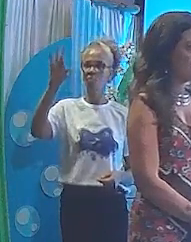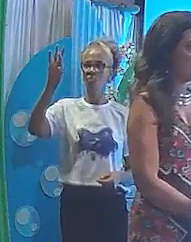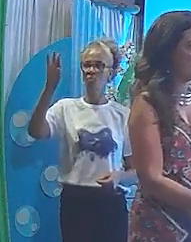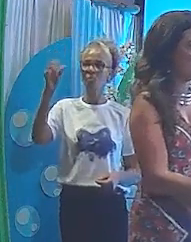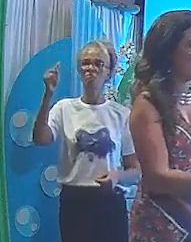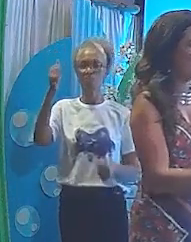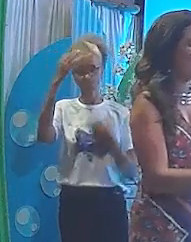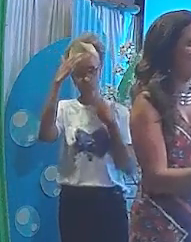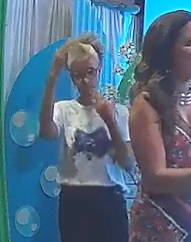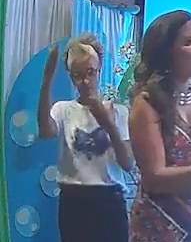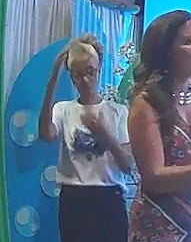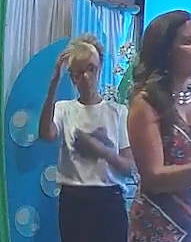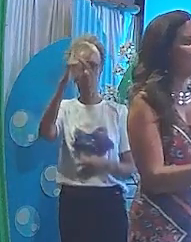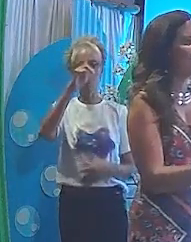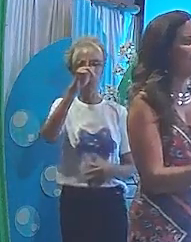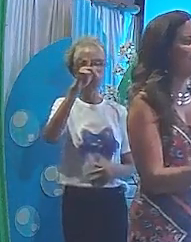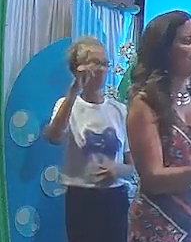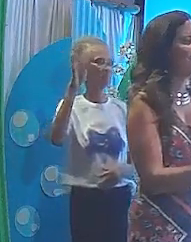Obrigado.